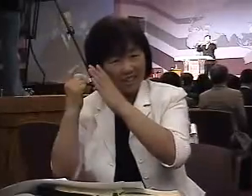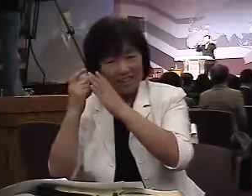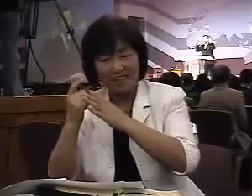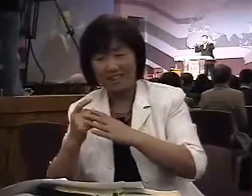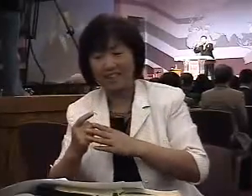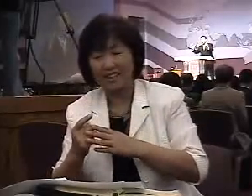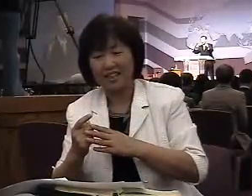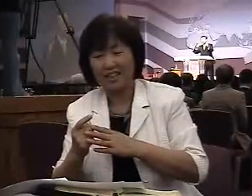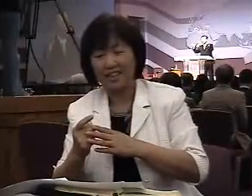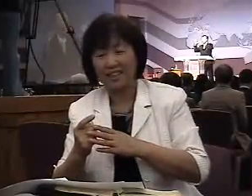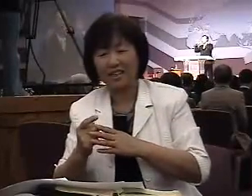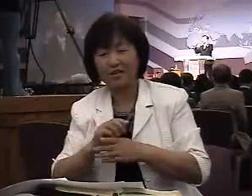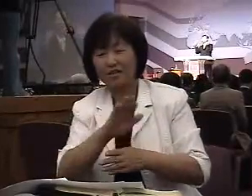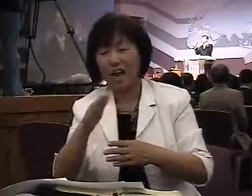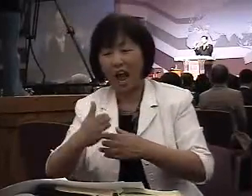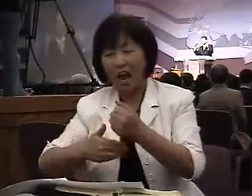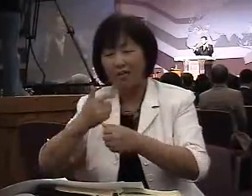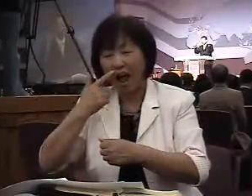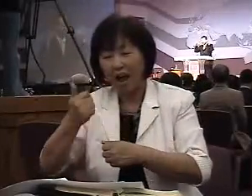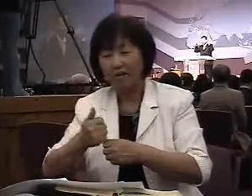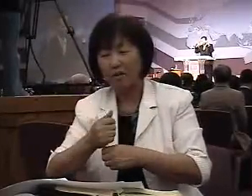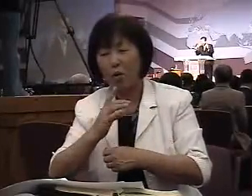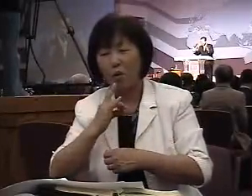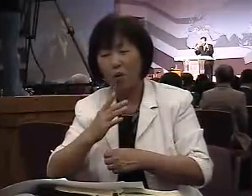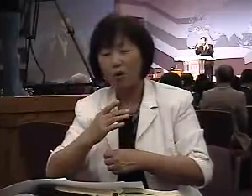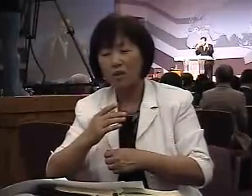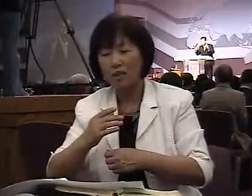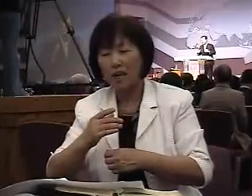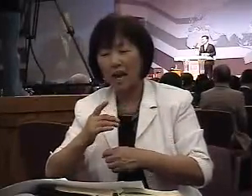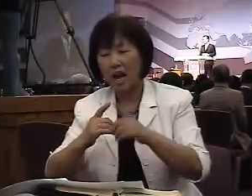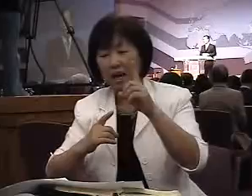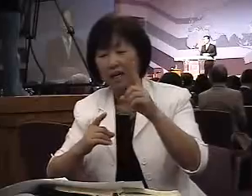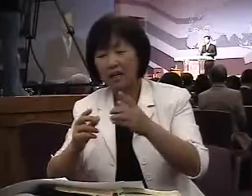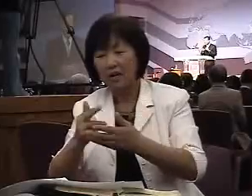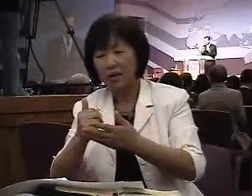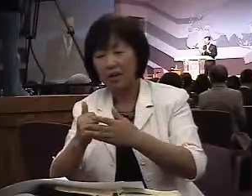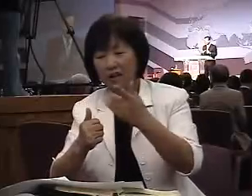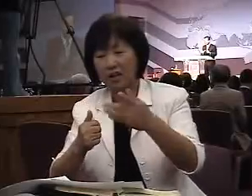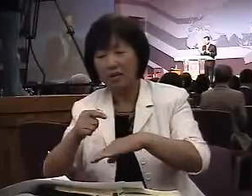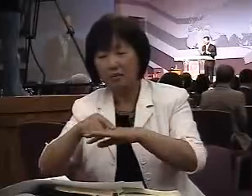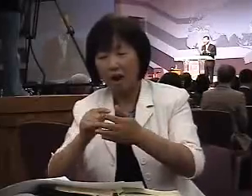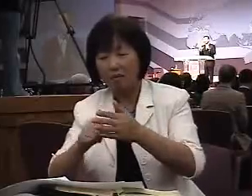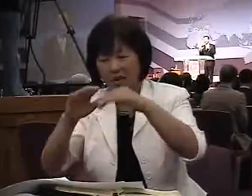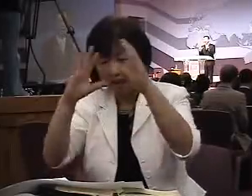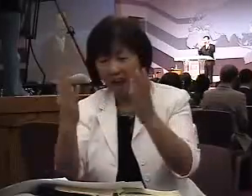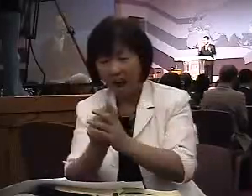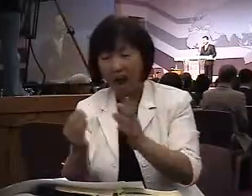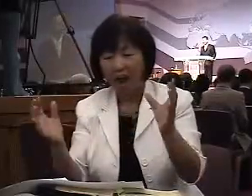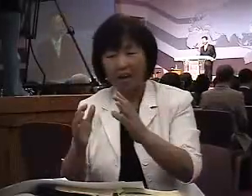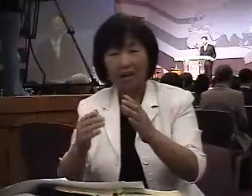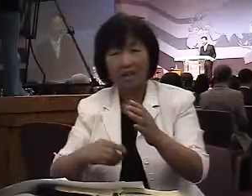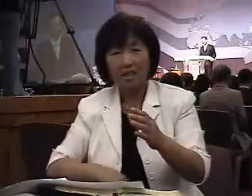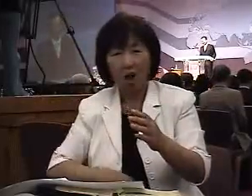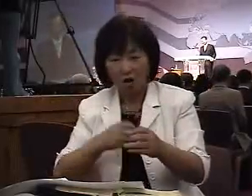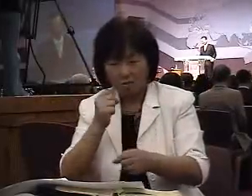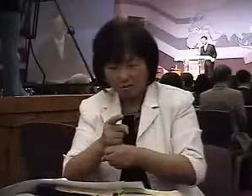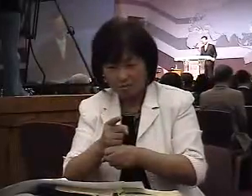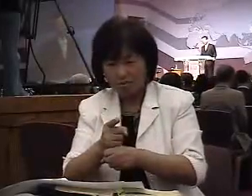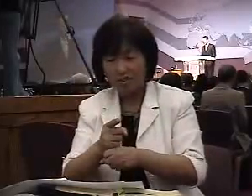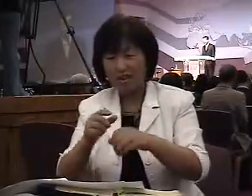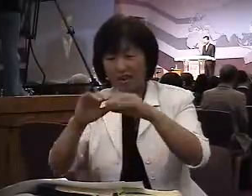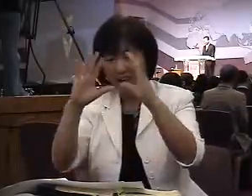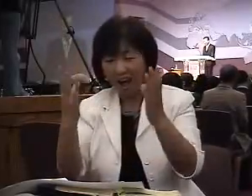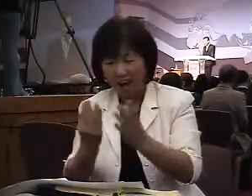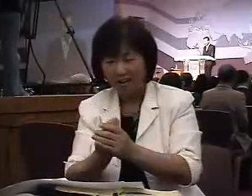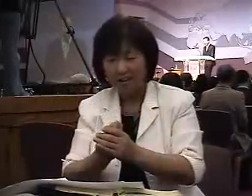없이 다 같이 암송하는 원어 히브리어로 암송하는 구절이 됩니다. 왜냐하면 이 말씀이 대계명이기 때문에.